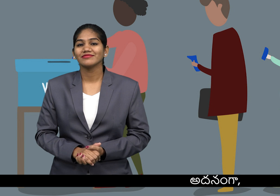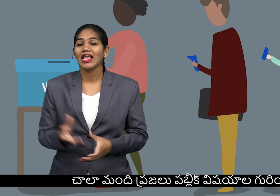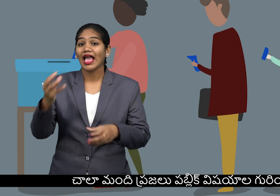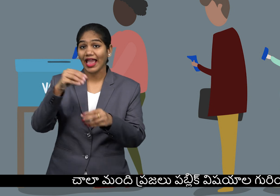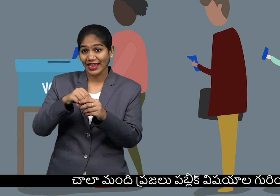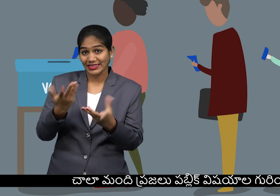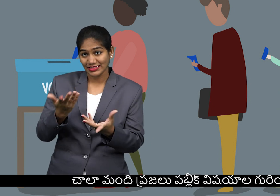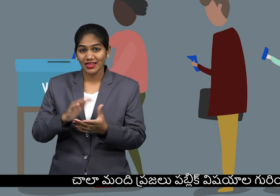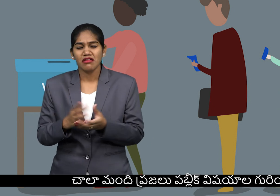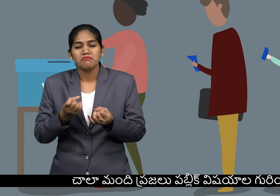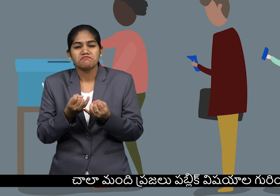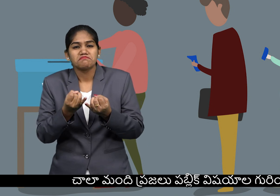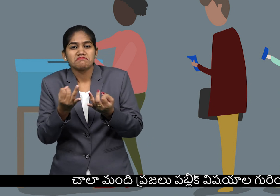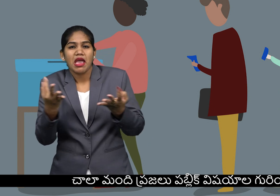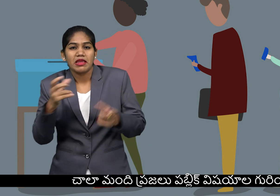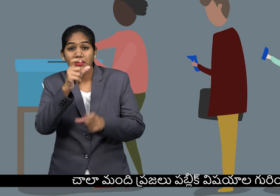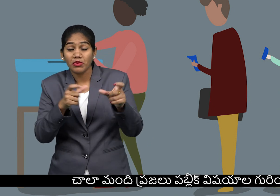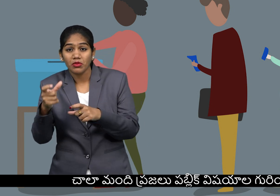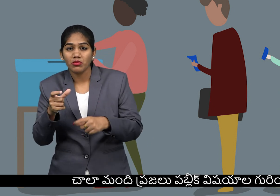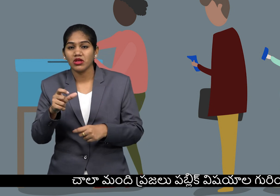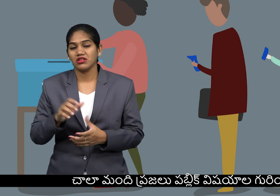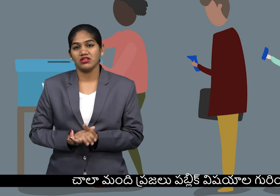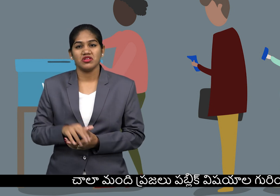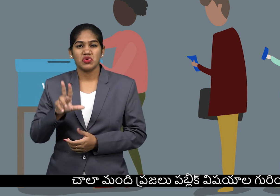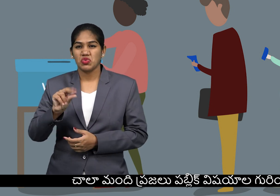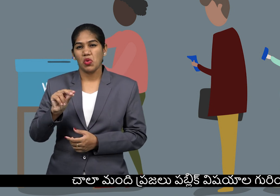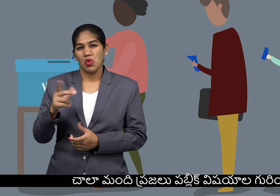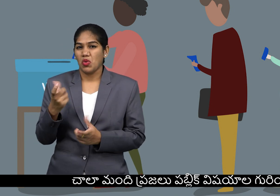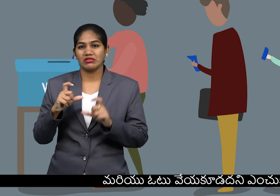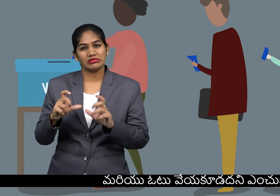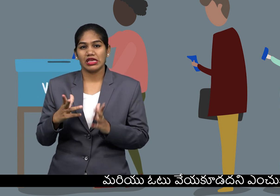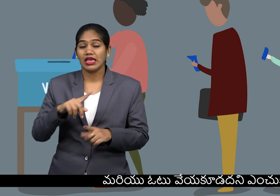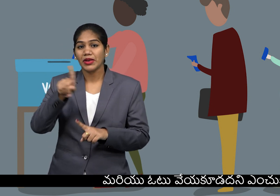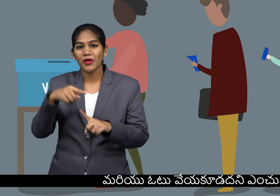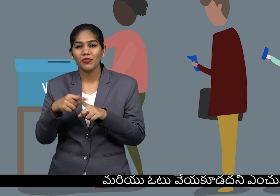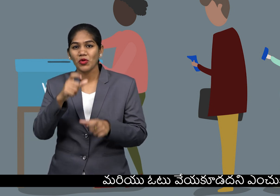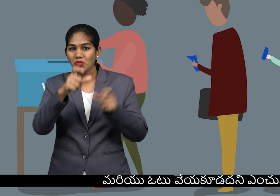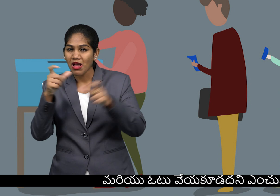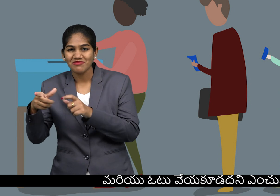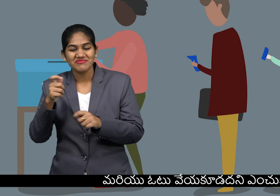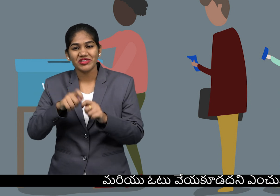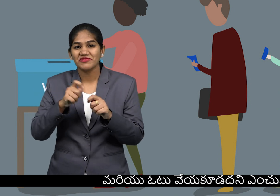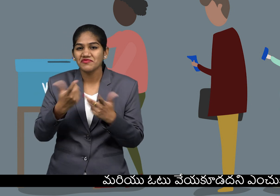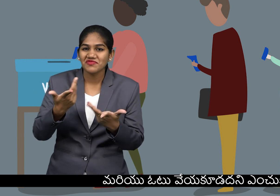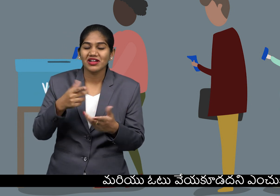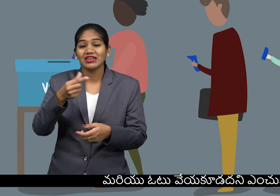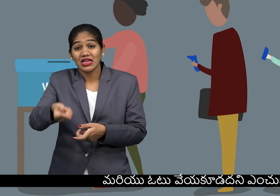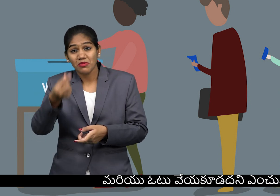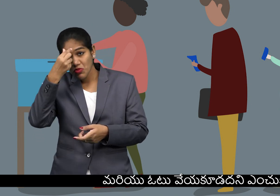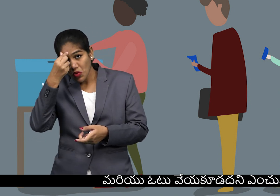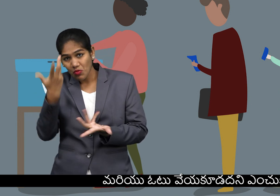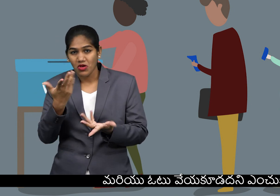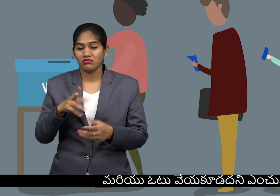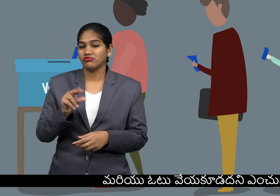అదనంగా చాలామంది ప్రజలు పబ్లిక్ విషయాల గురించి పట్టించుకోరు మరియు ఓటు వేయకూడదని